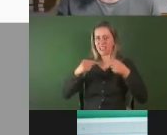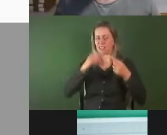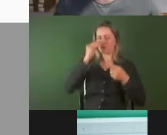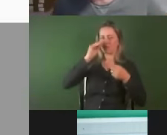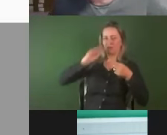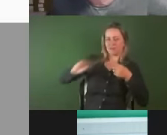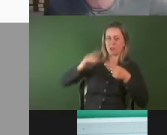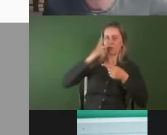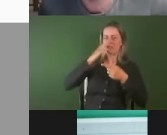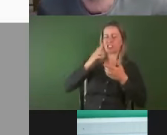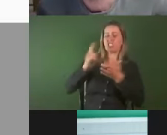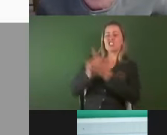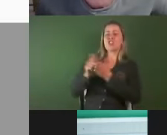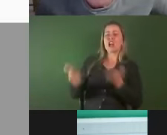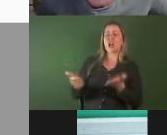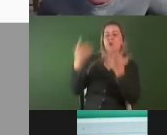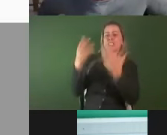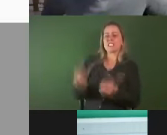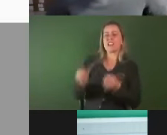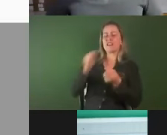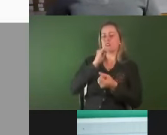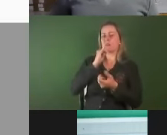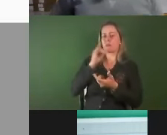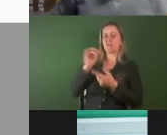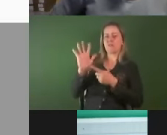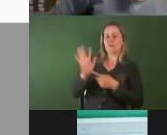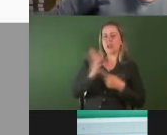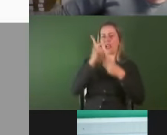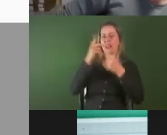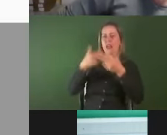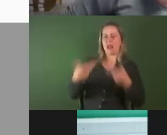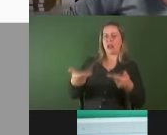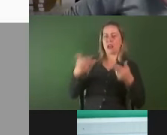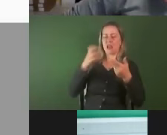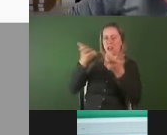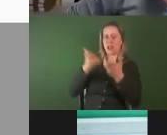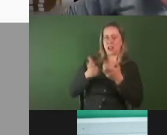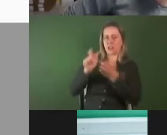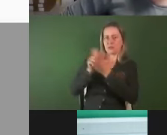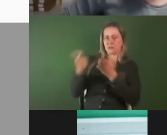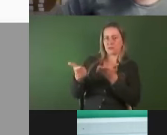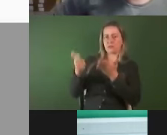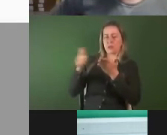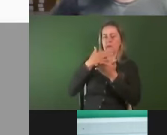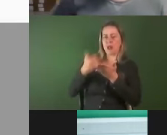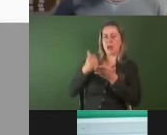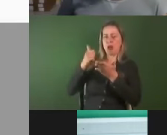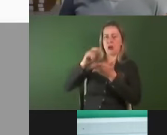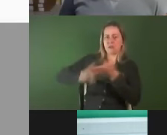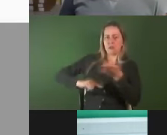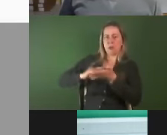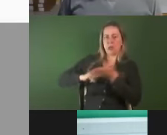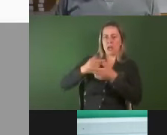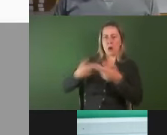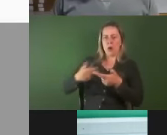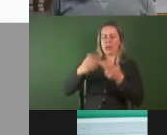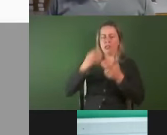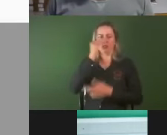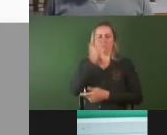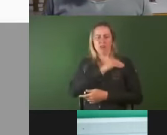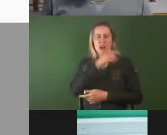ele era fotojornalista, ele não aceitava de jeito nenhum esse movimento, e os fotógrafos da